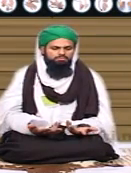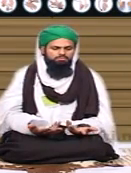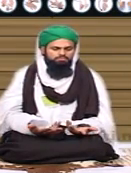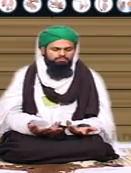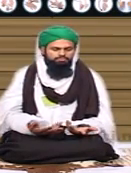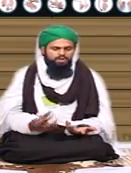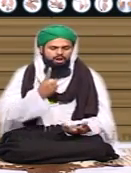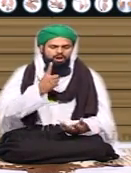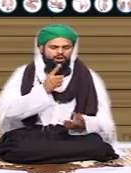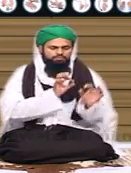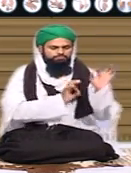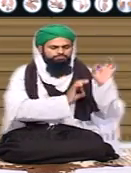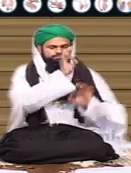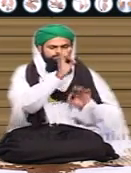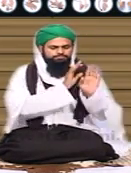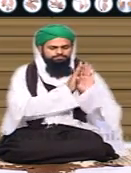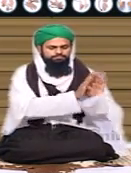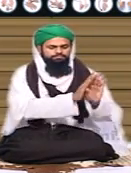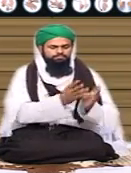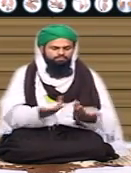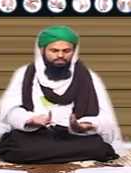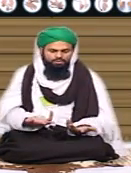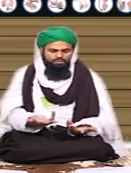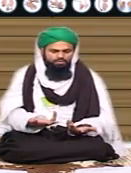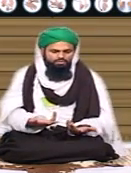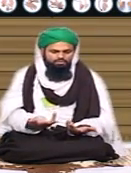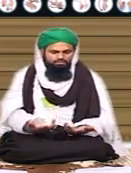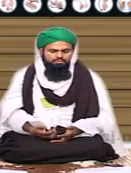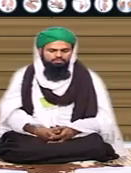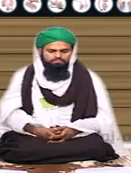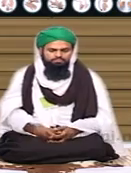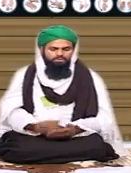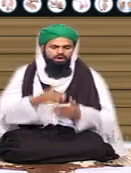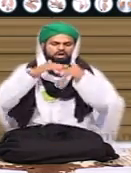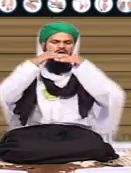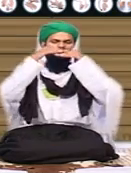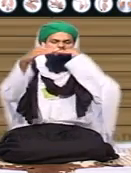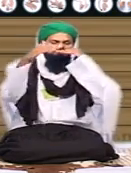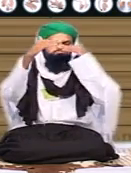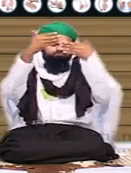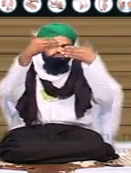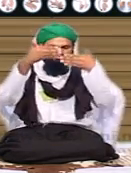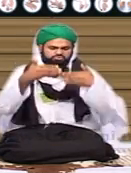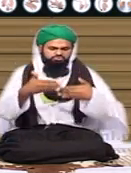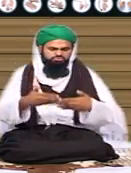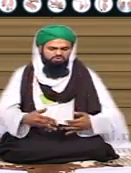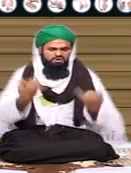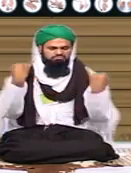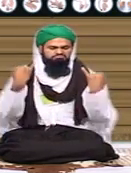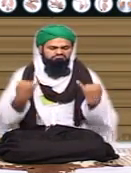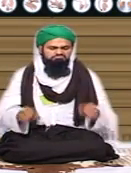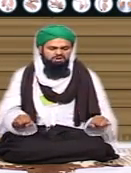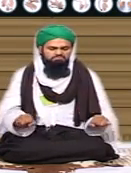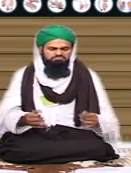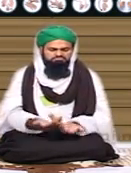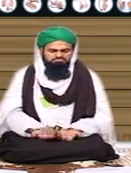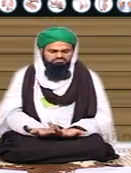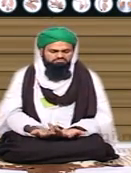گزارا ہوگا، اللہ تعالیٰ پناہ میں رکھے، یعنی کہ بالکل ہائی لیول پر مطلب خرابیاں ہیں اوپر سے نیچے تک۔ اور اس دور